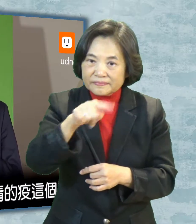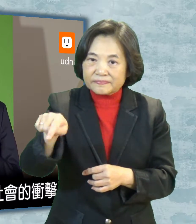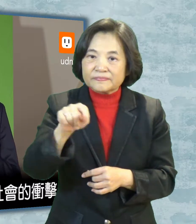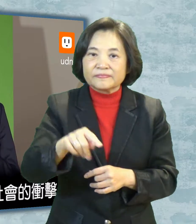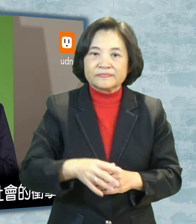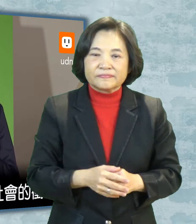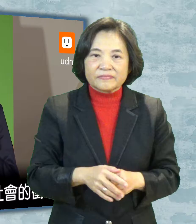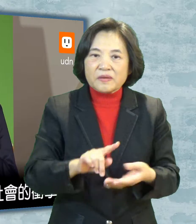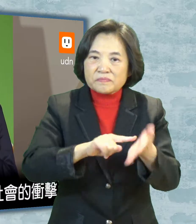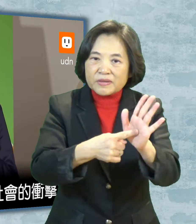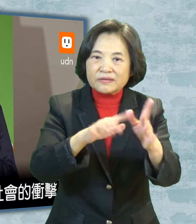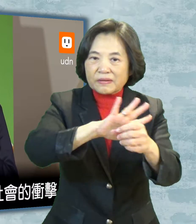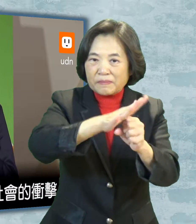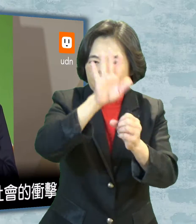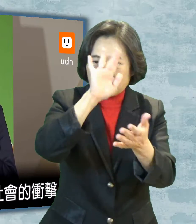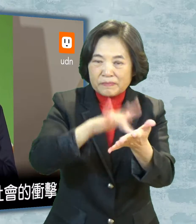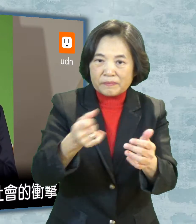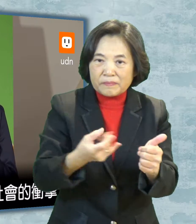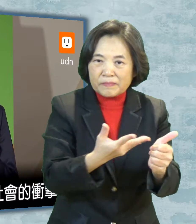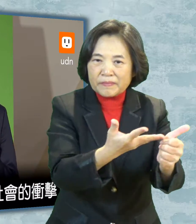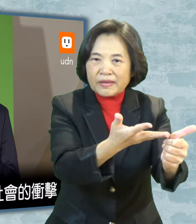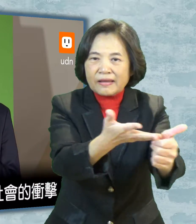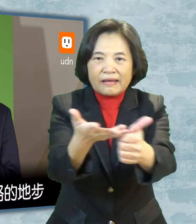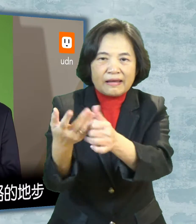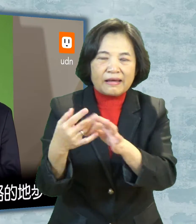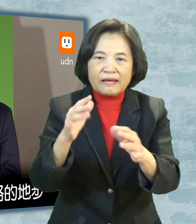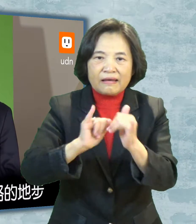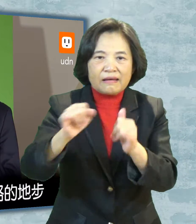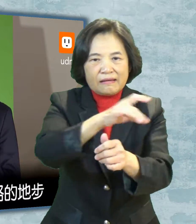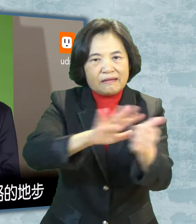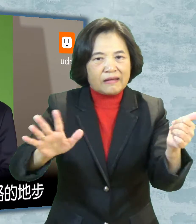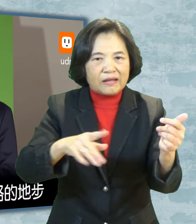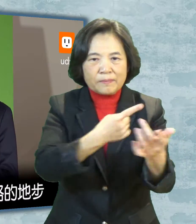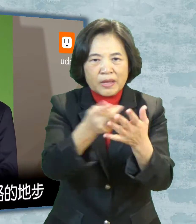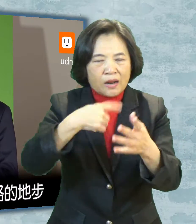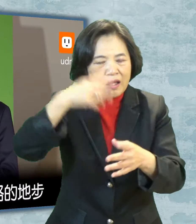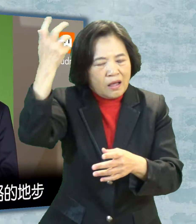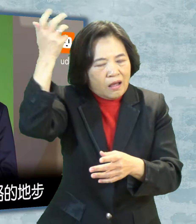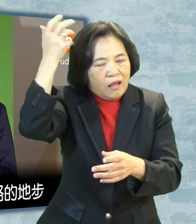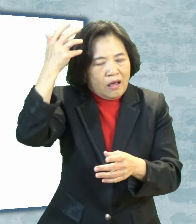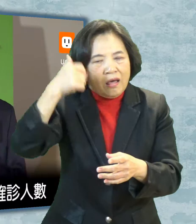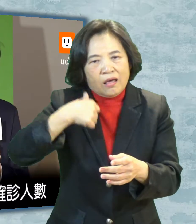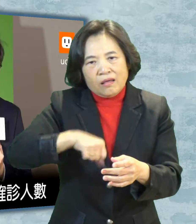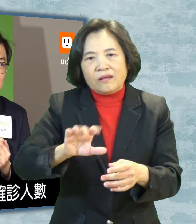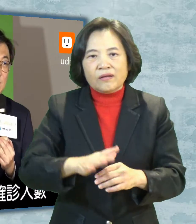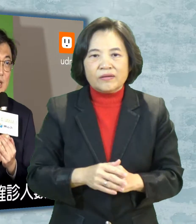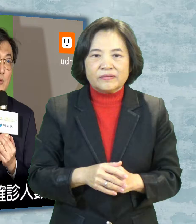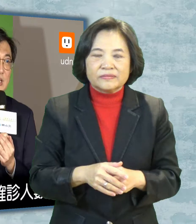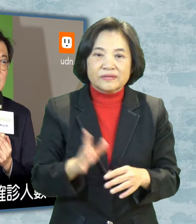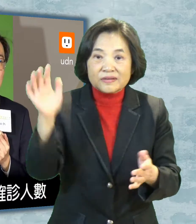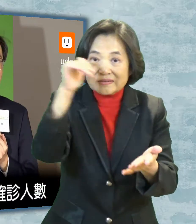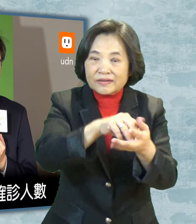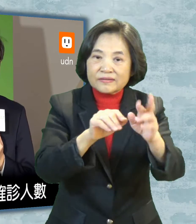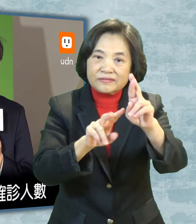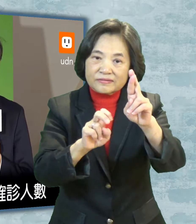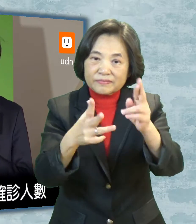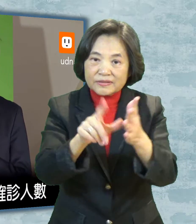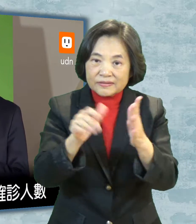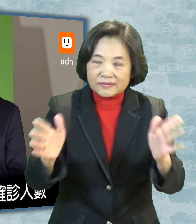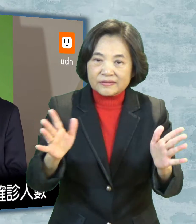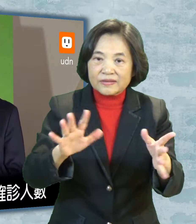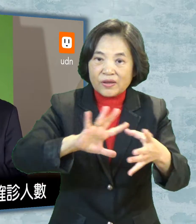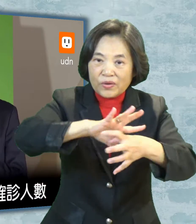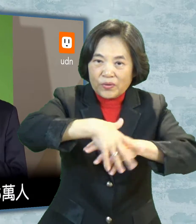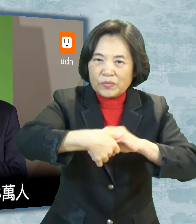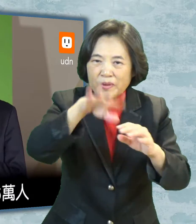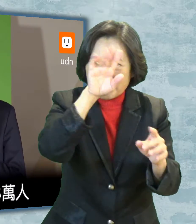哈，显见新冠肺炎它对于我们社会的冲击啊，已经到了没有办法忽略的地步。那截至昨天为止，全球的